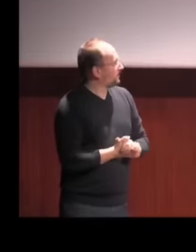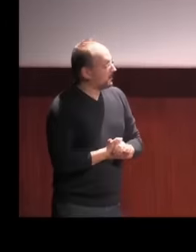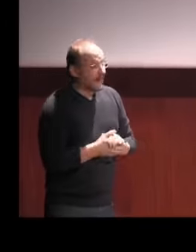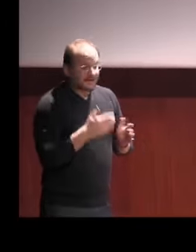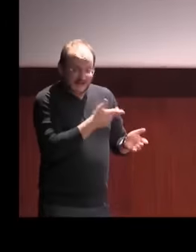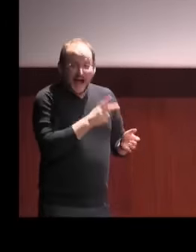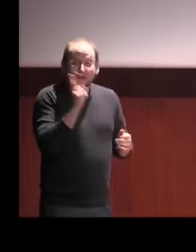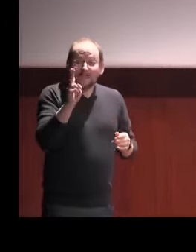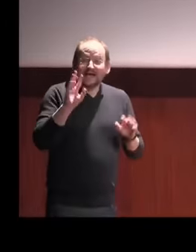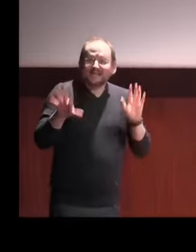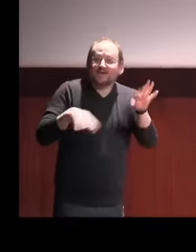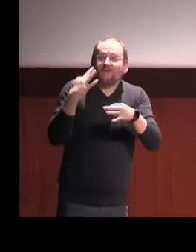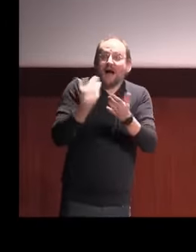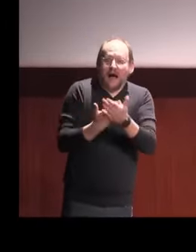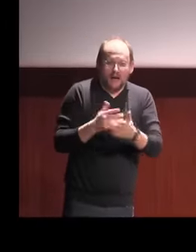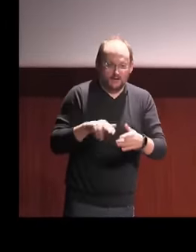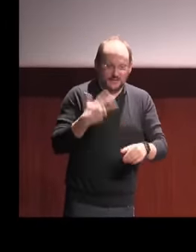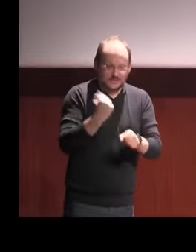métier